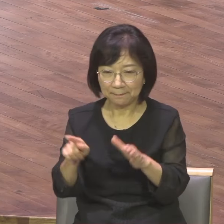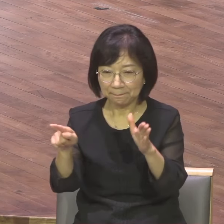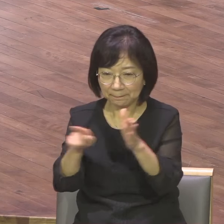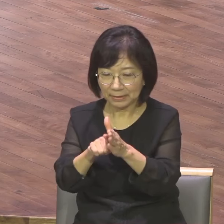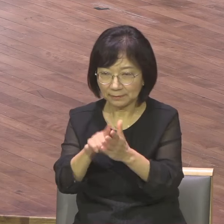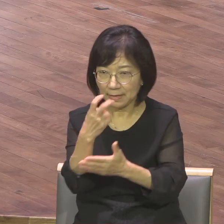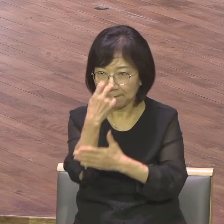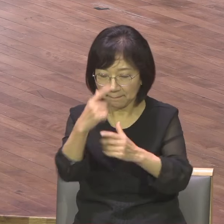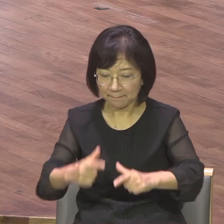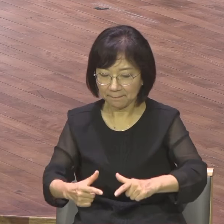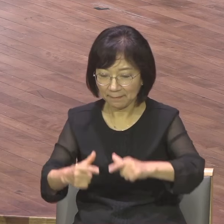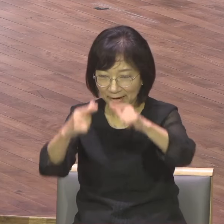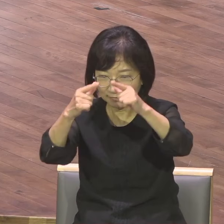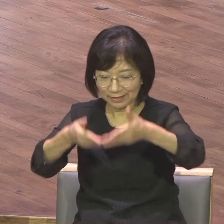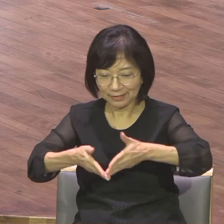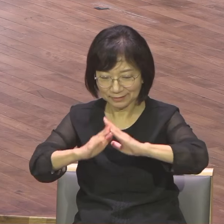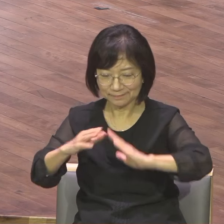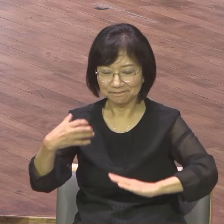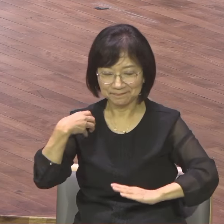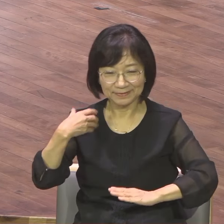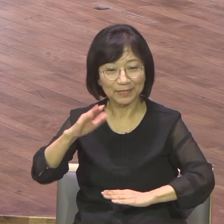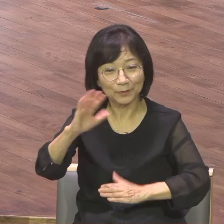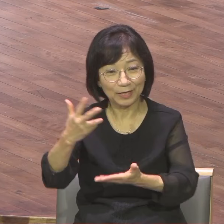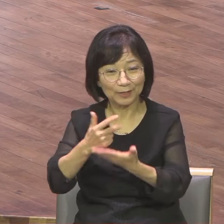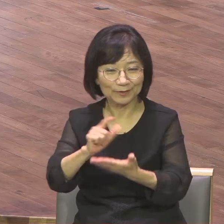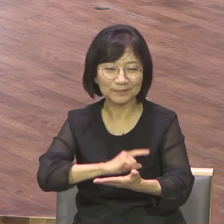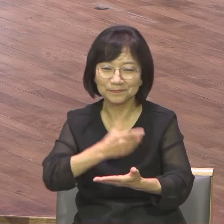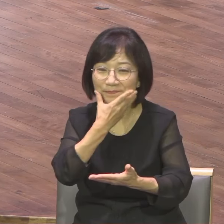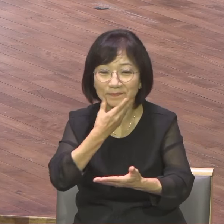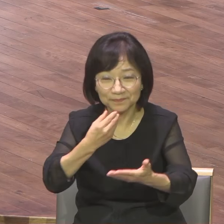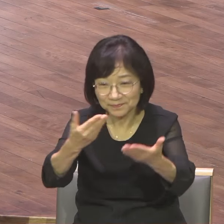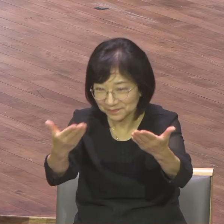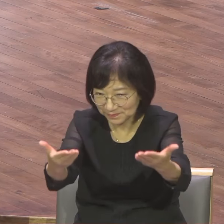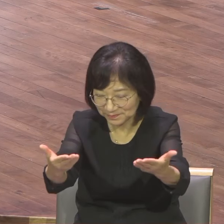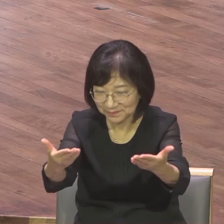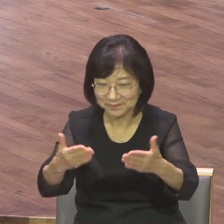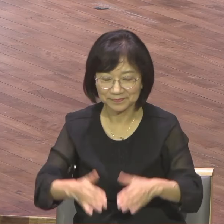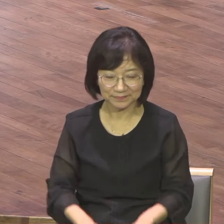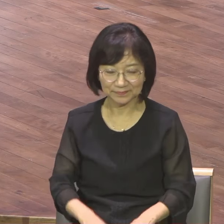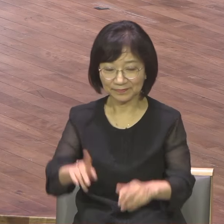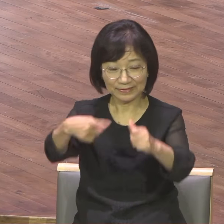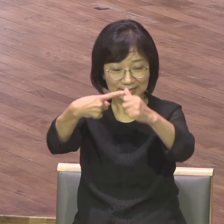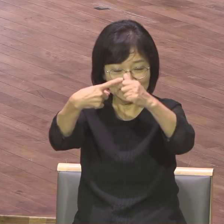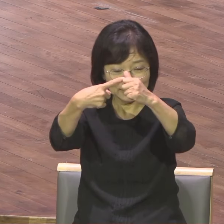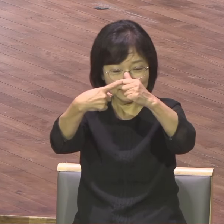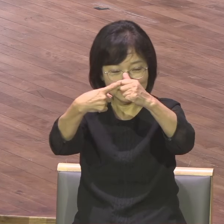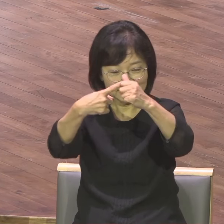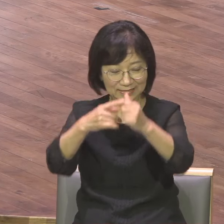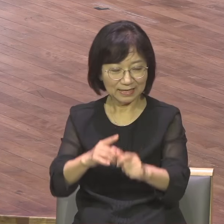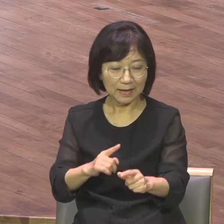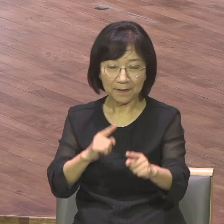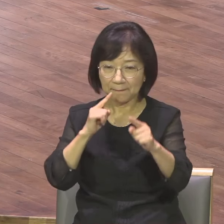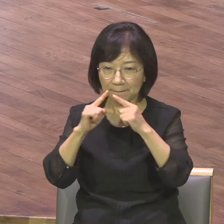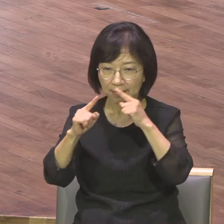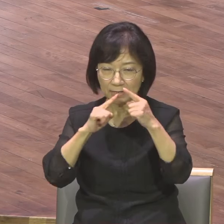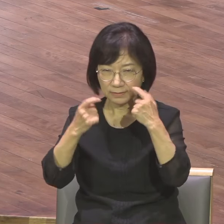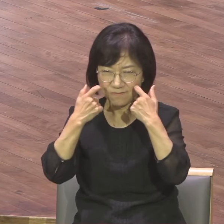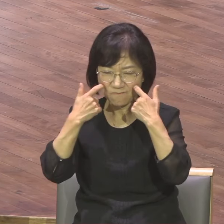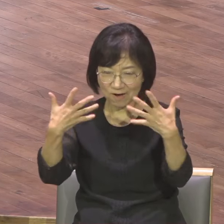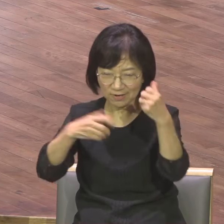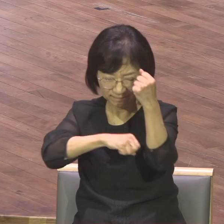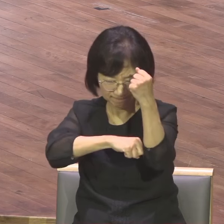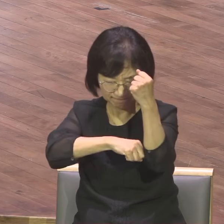세우는 참 믿음의 사람들 다 되시기를 주님으로 축복합니다. 그럼 첫째로 말씀의 뿌리 내린 믿음입니다.